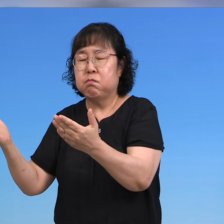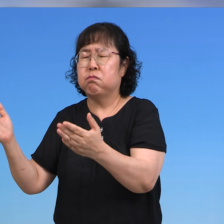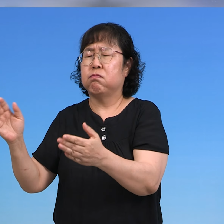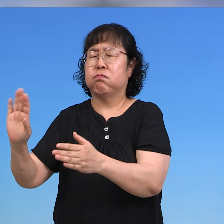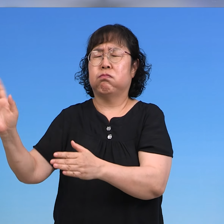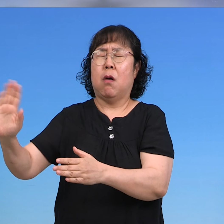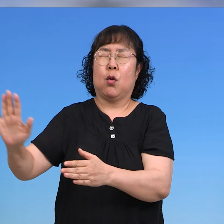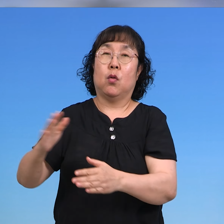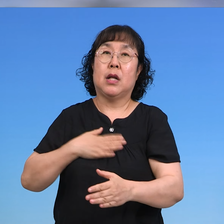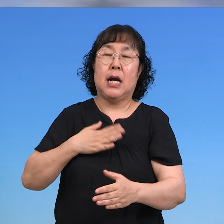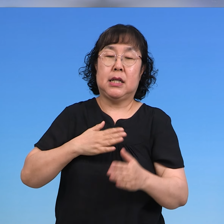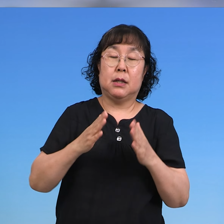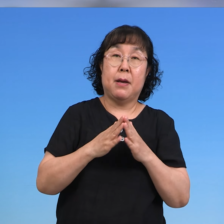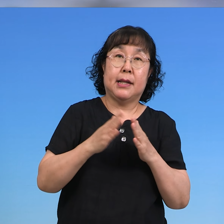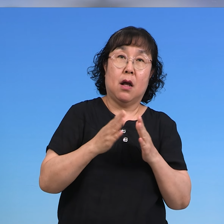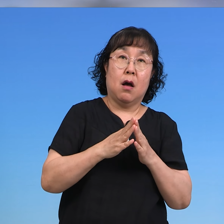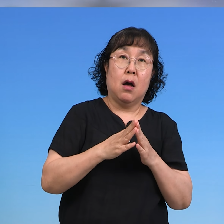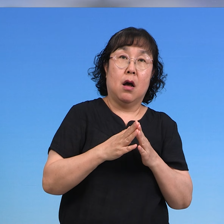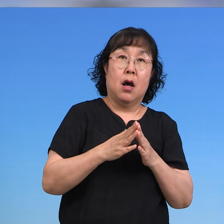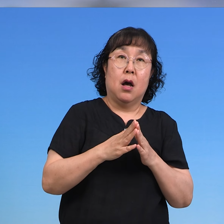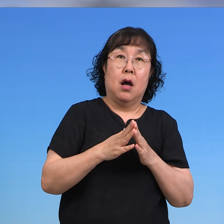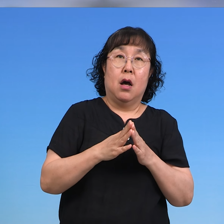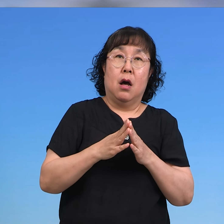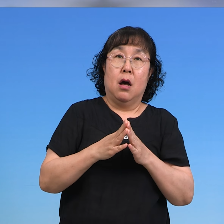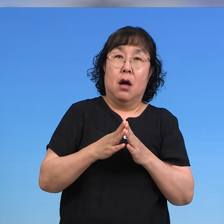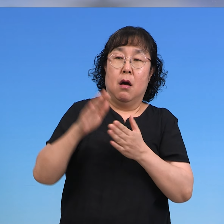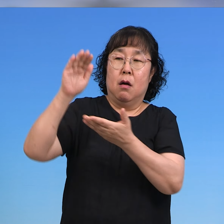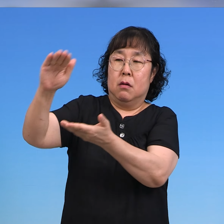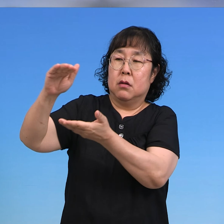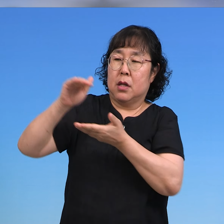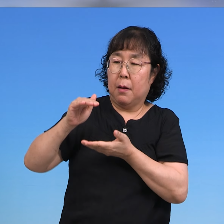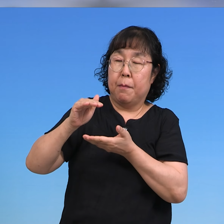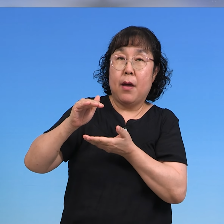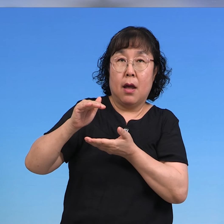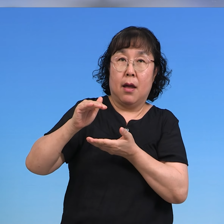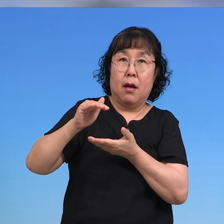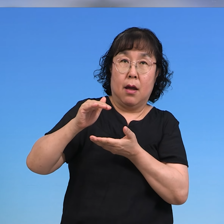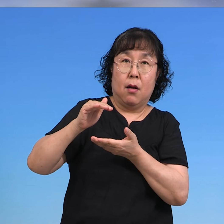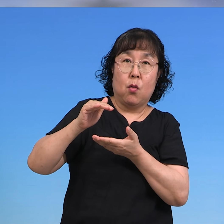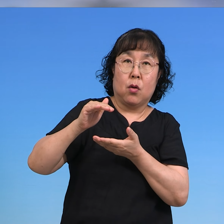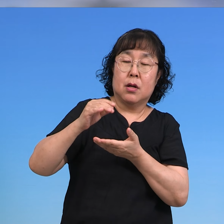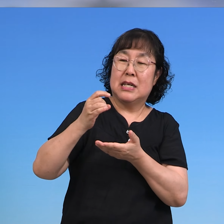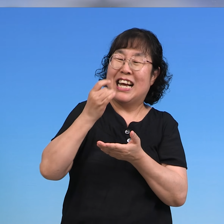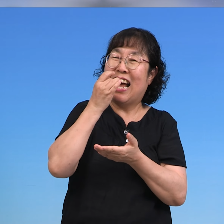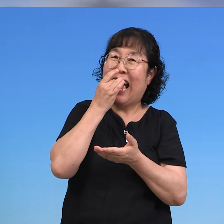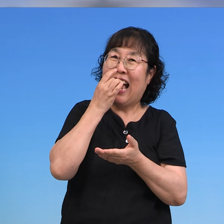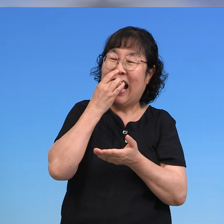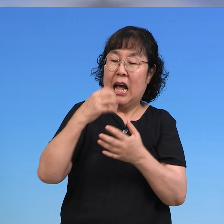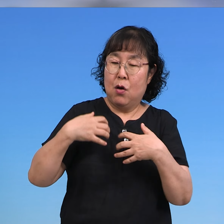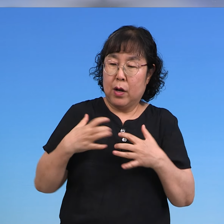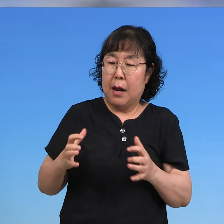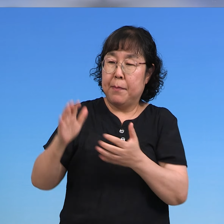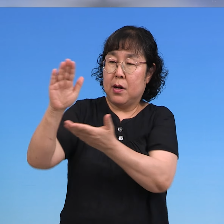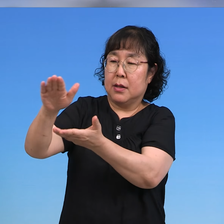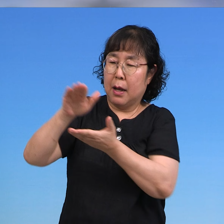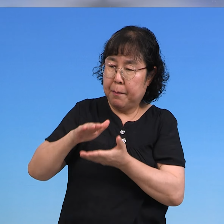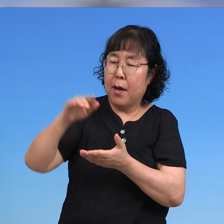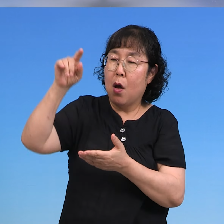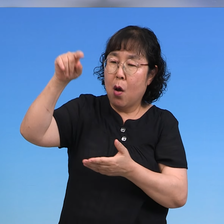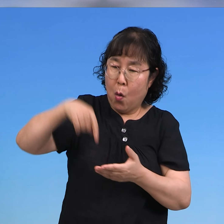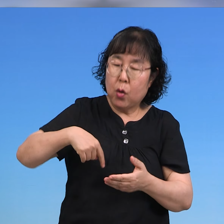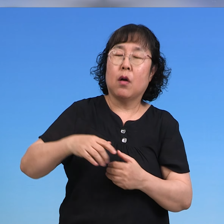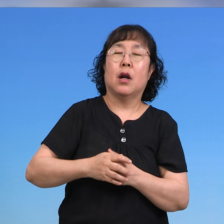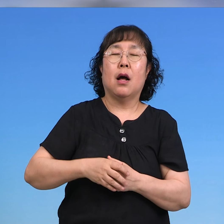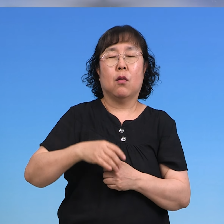가고 택배로 뭐 출처 불분명한 쌀과 갈비가 올 거라고 믿고 누워 있으면 그 사람은 반드시